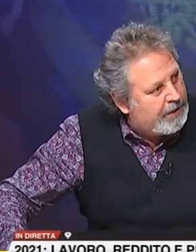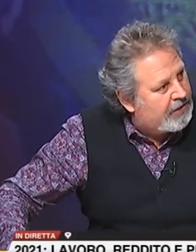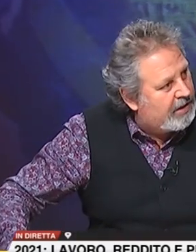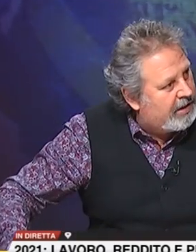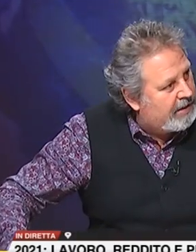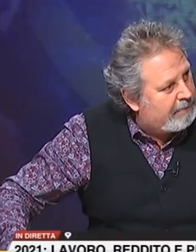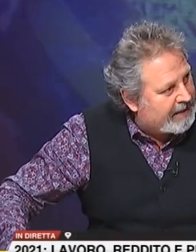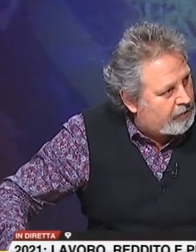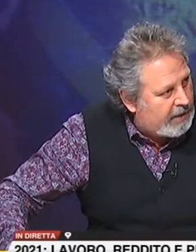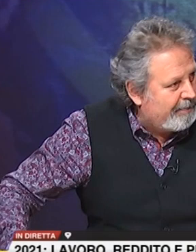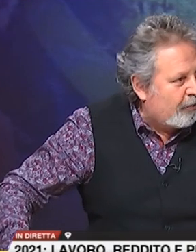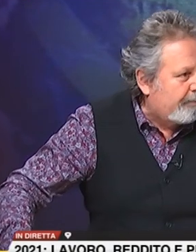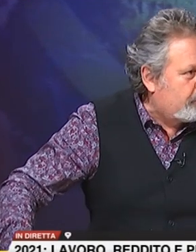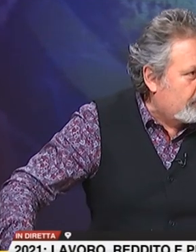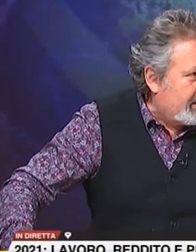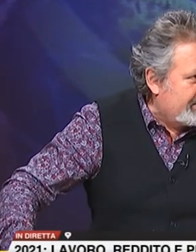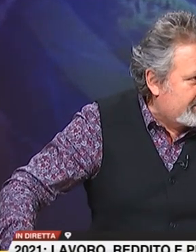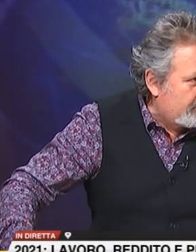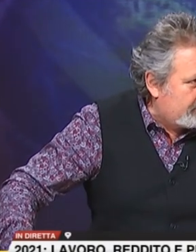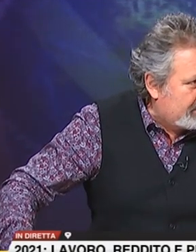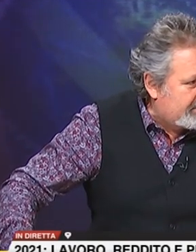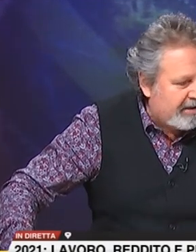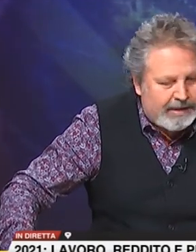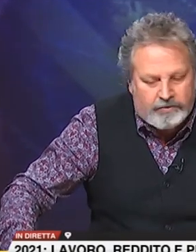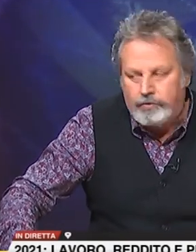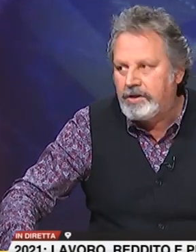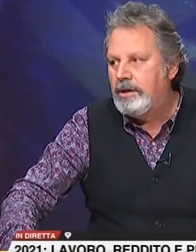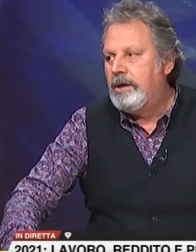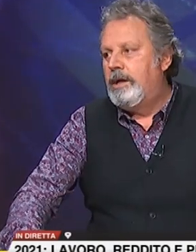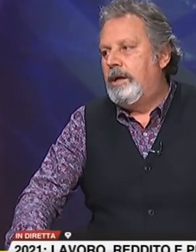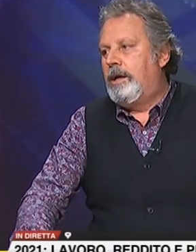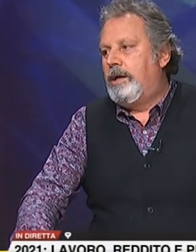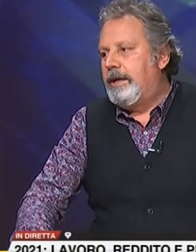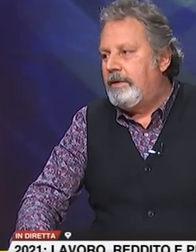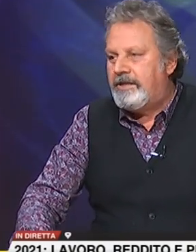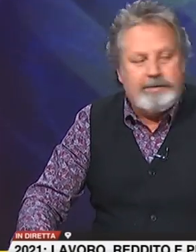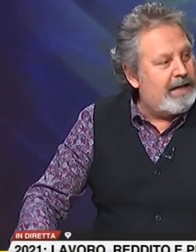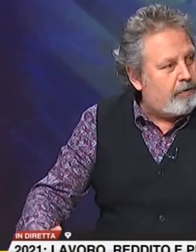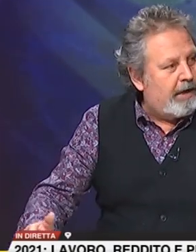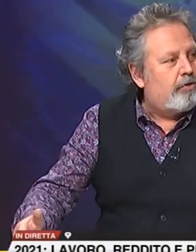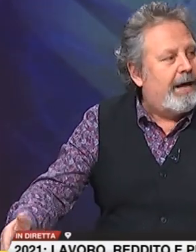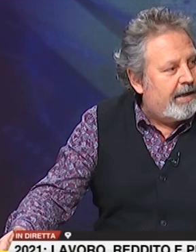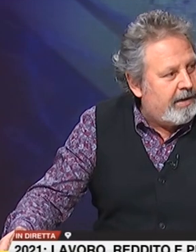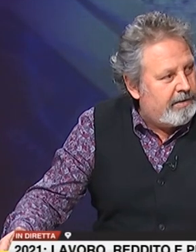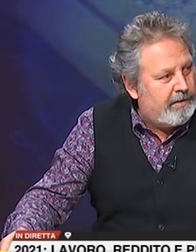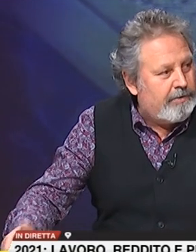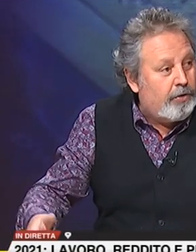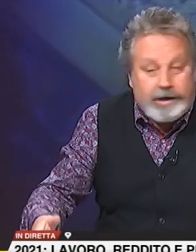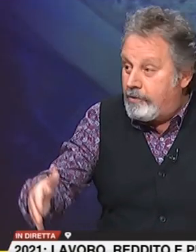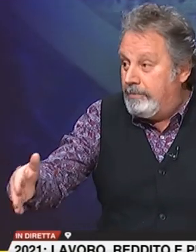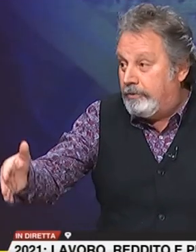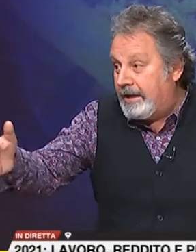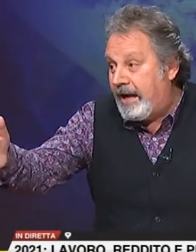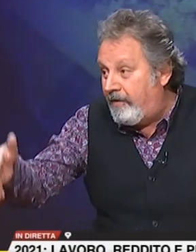il 15 di marzo e l'abbiamo saputo a inizio della settimana scorsa. Il 15 di marzo è domani.